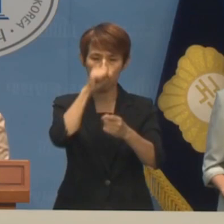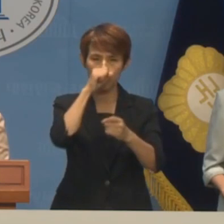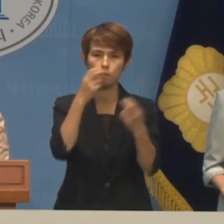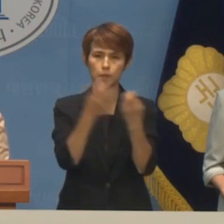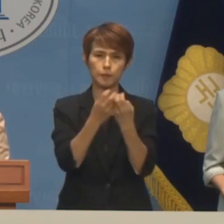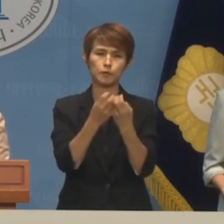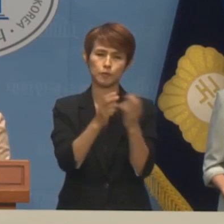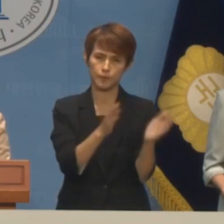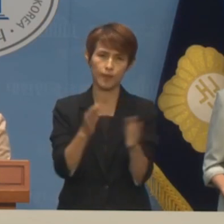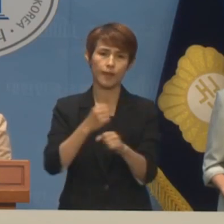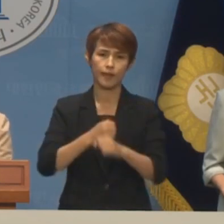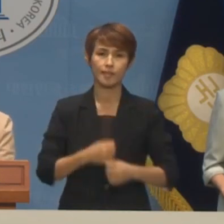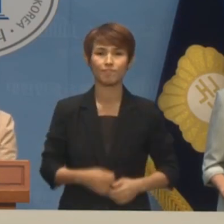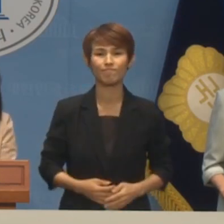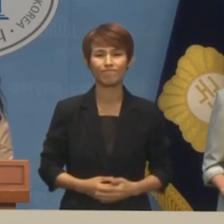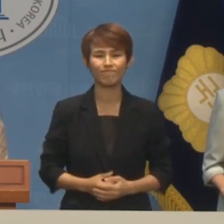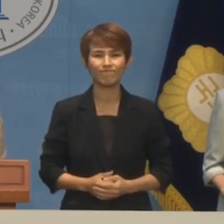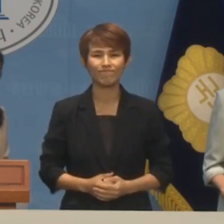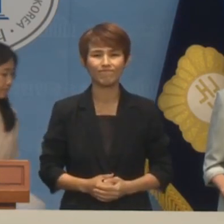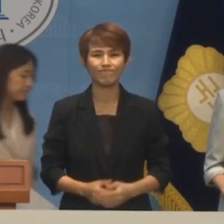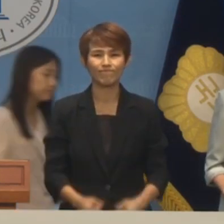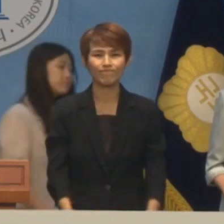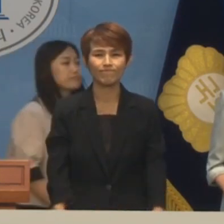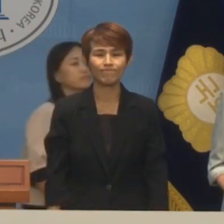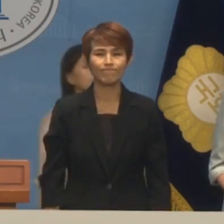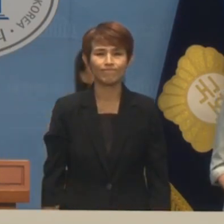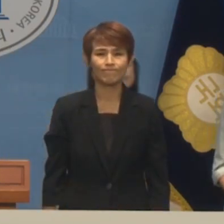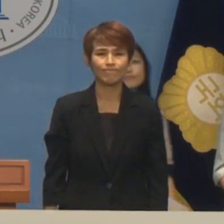마련하도록 하겠습니다. 감사합니다.